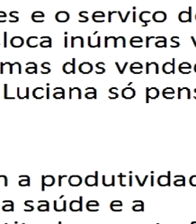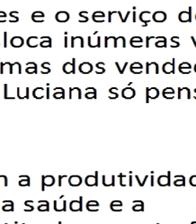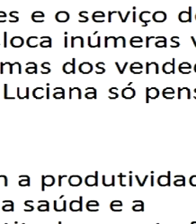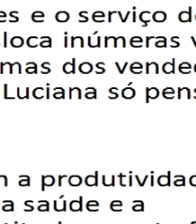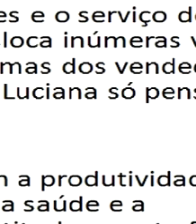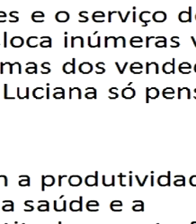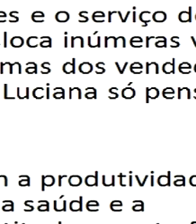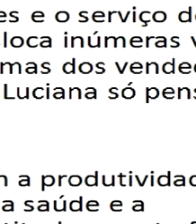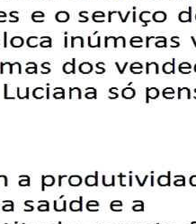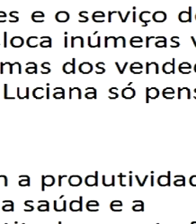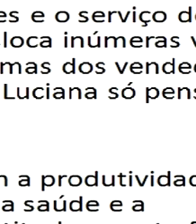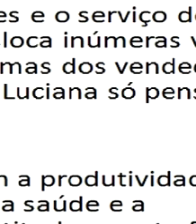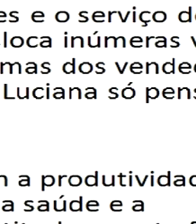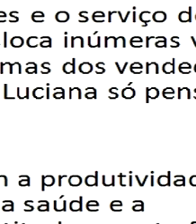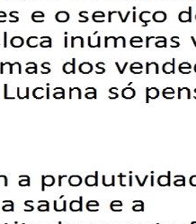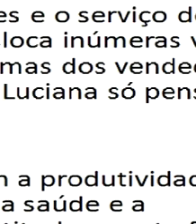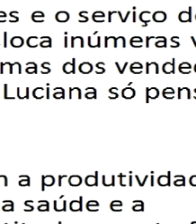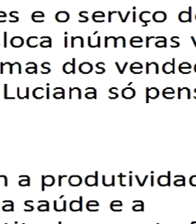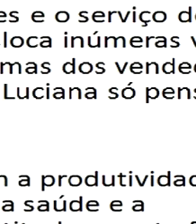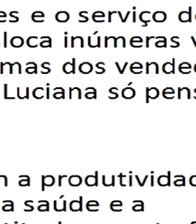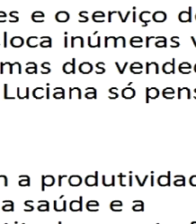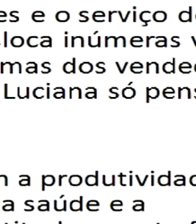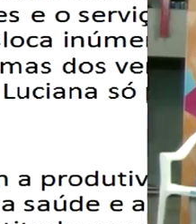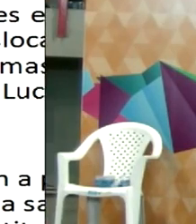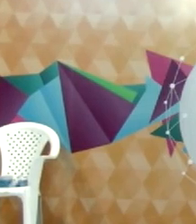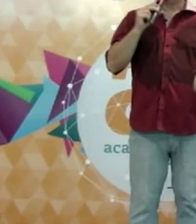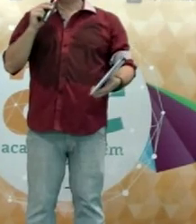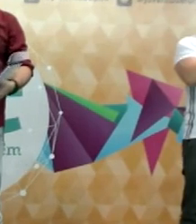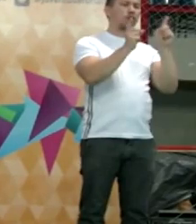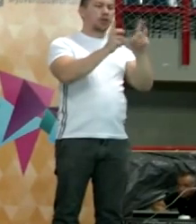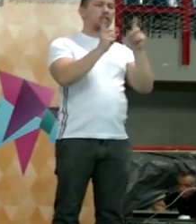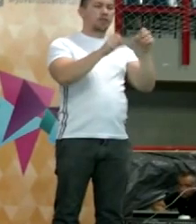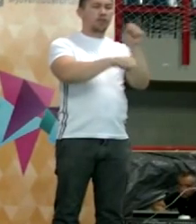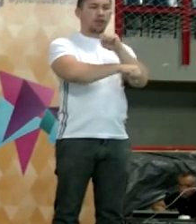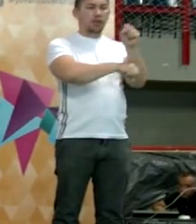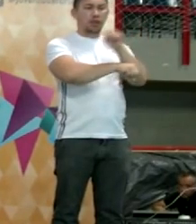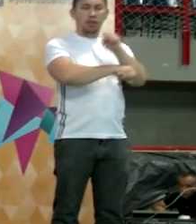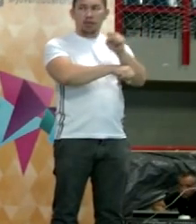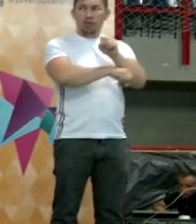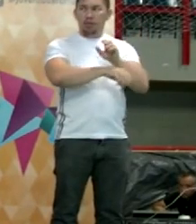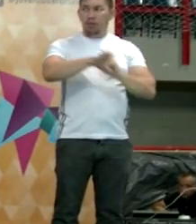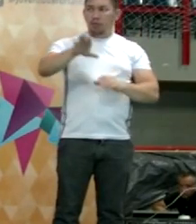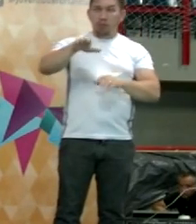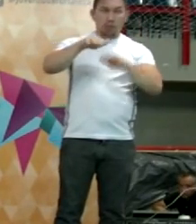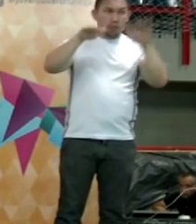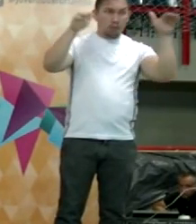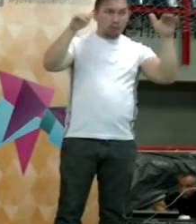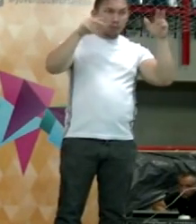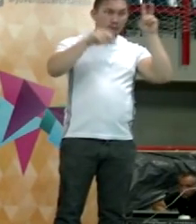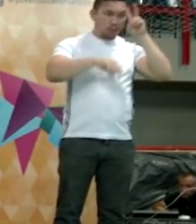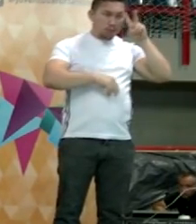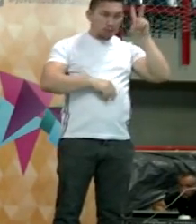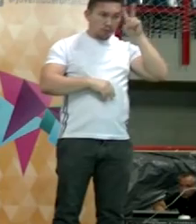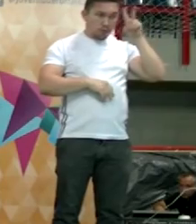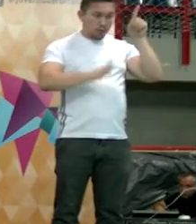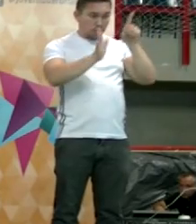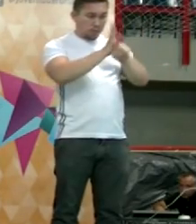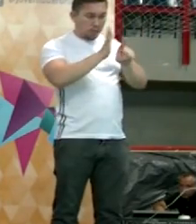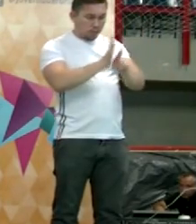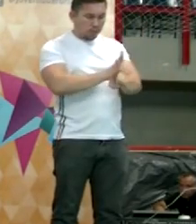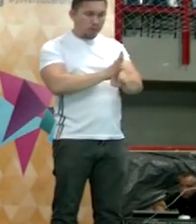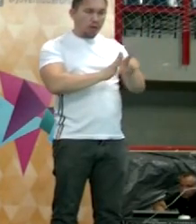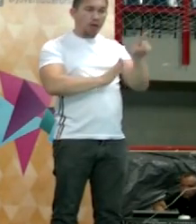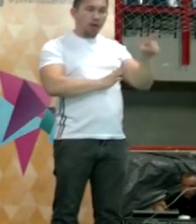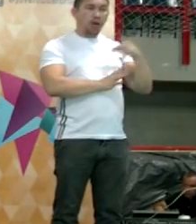Luciana trabalha em uma loja de venda de carros. Turma, só um lembrete para vocês. Todas essas